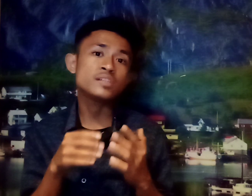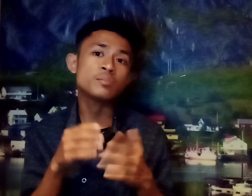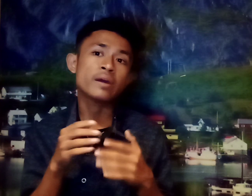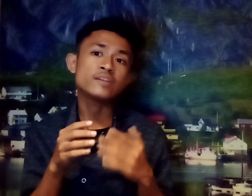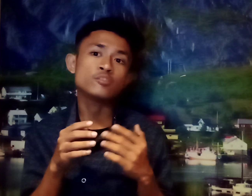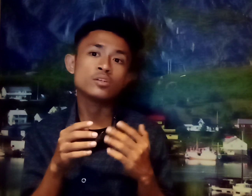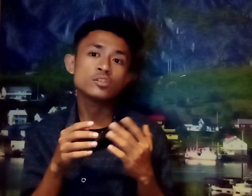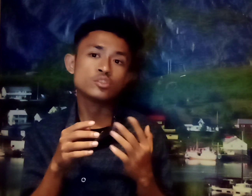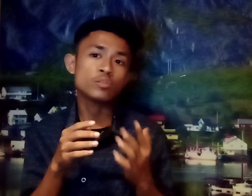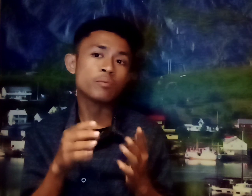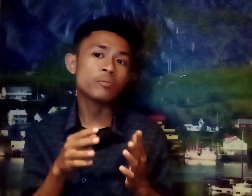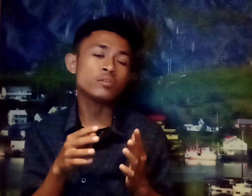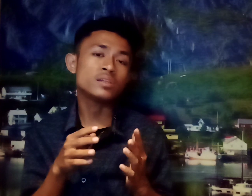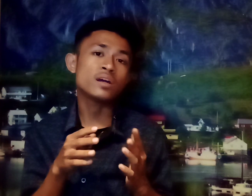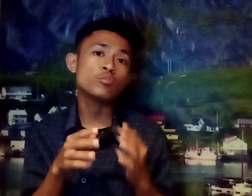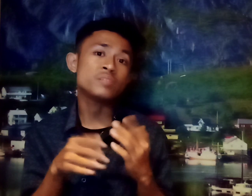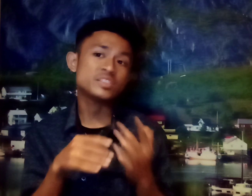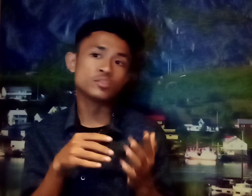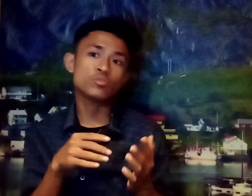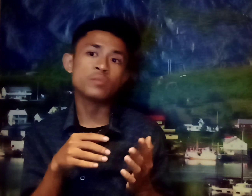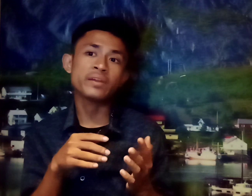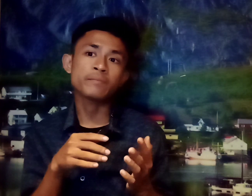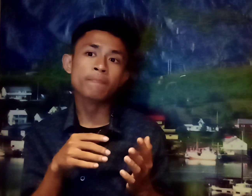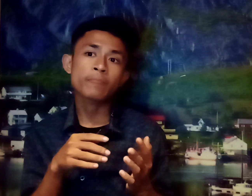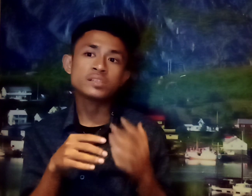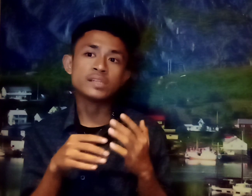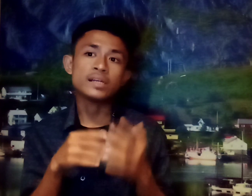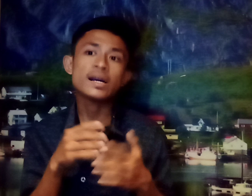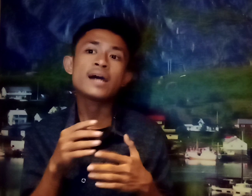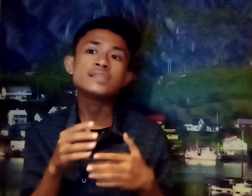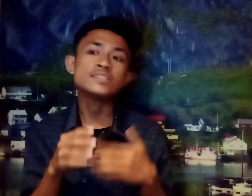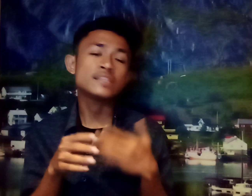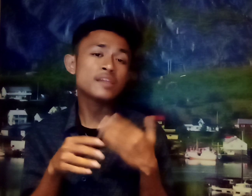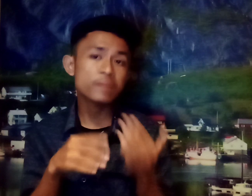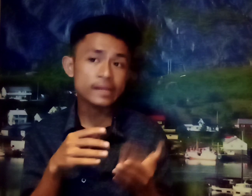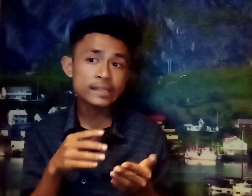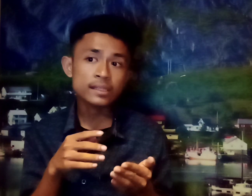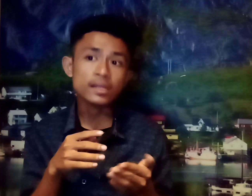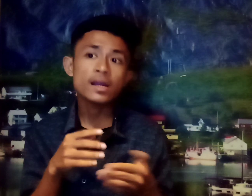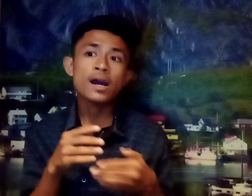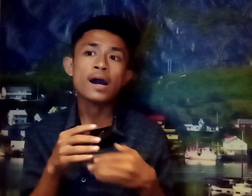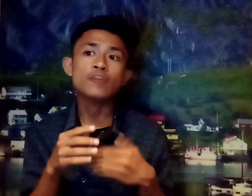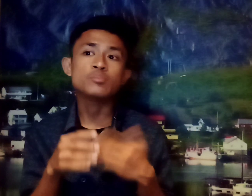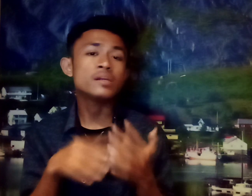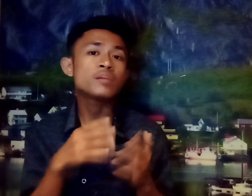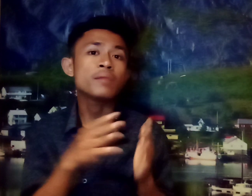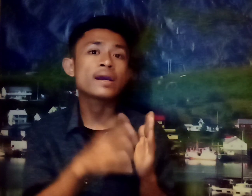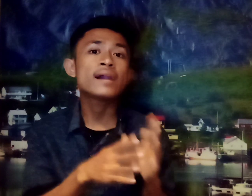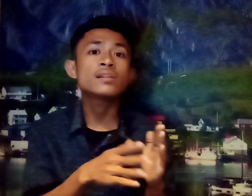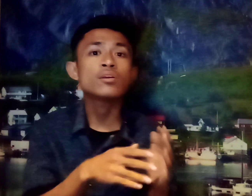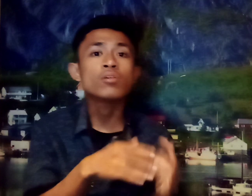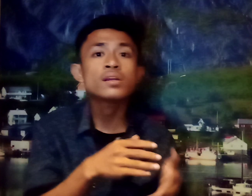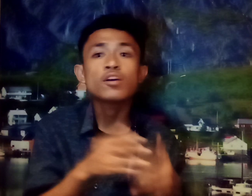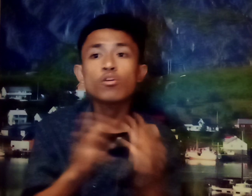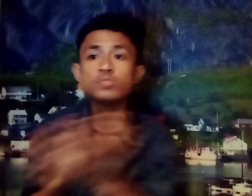sebagai instrumen penelitian atau human instrument, sehingga setiap peneliti harus memiliki bekal teori dan